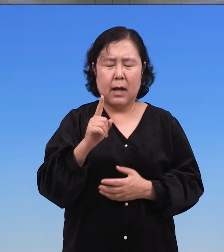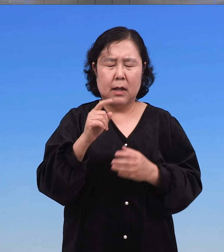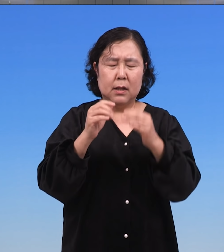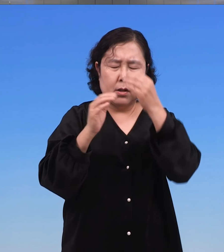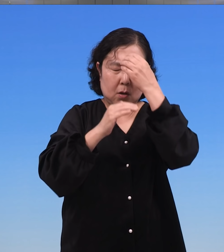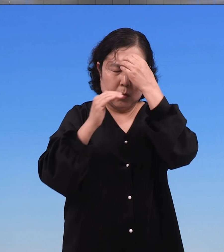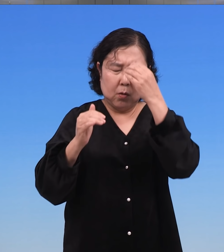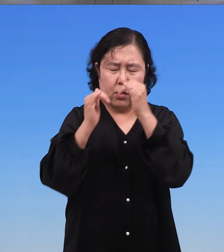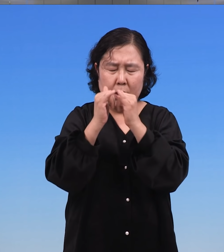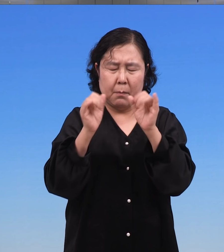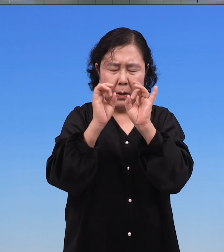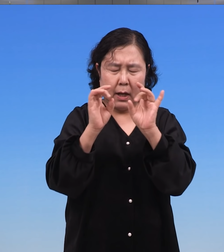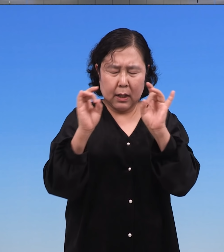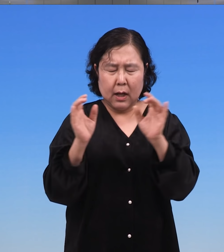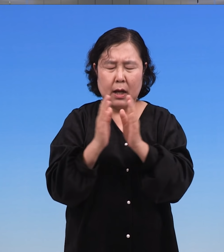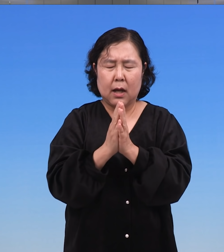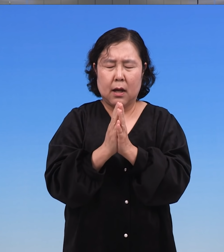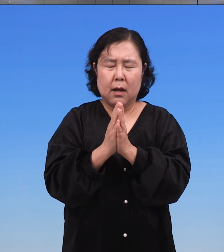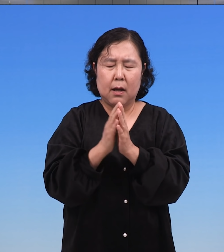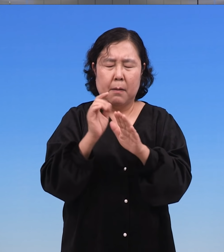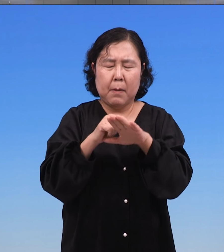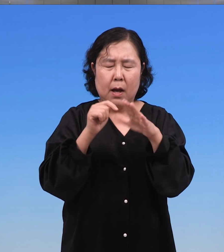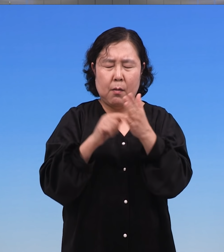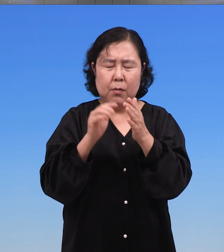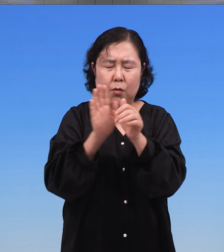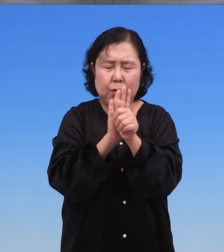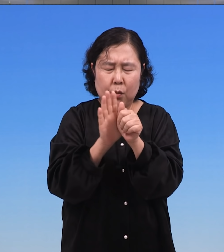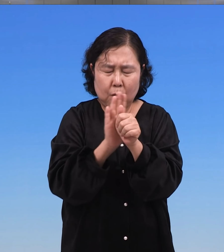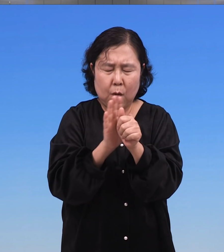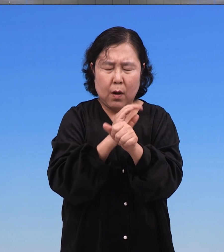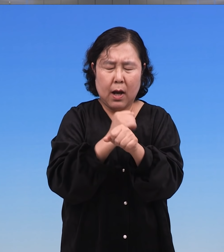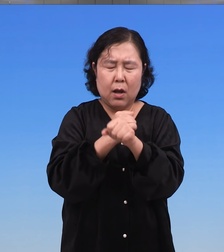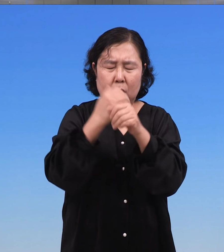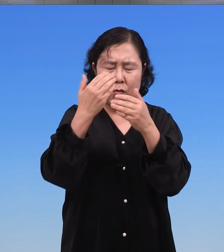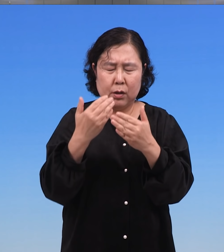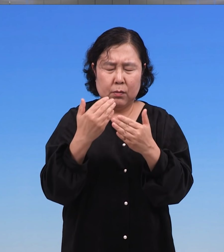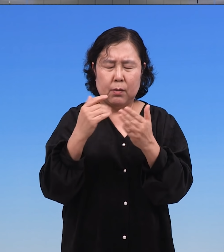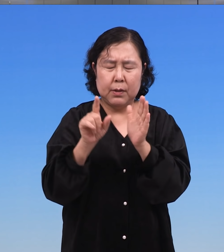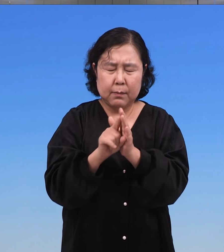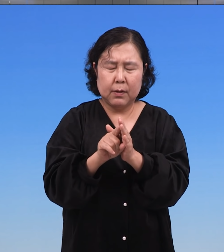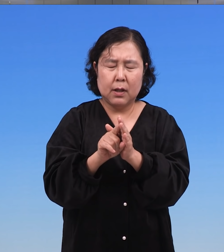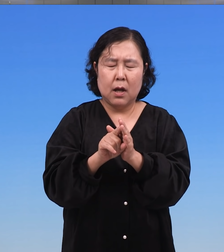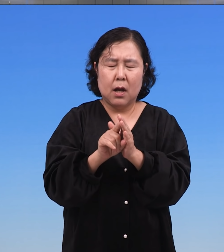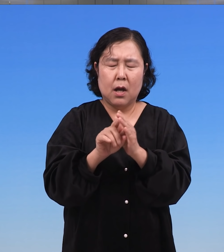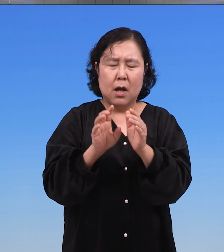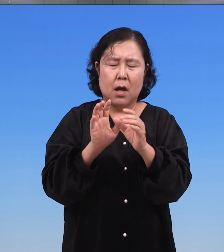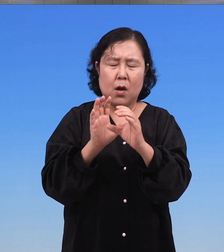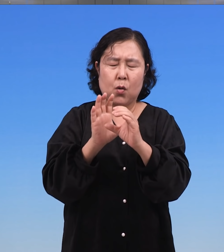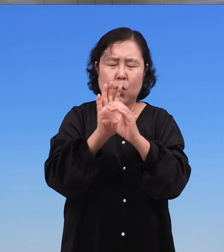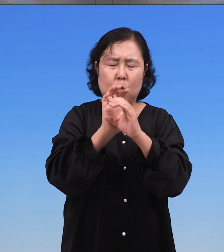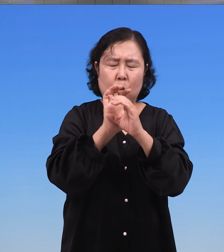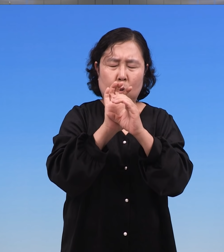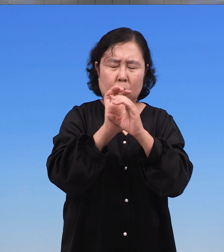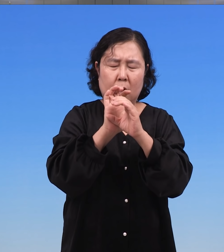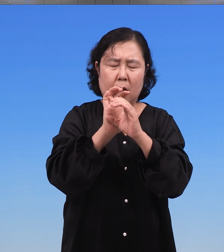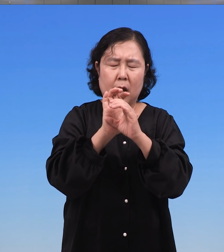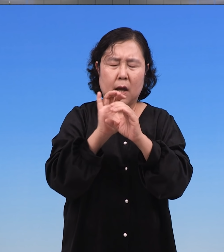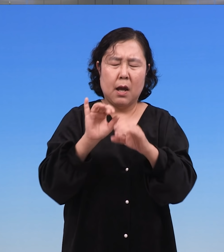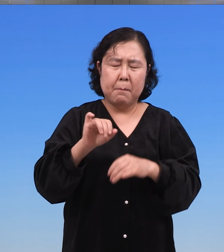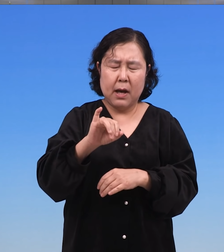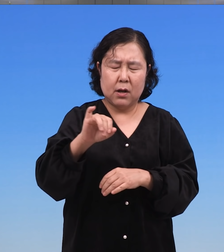한 성도님 한 성도님 주님 일일이 그들의 마음을 어루만져주고 계시는 줄 믿습니다. 코로나 바이러스